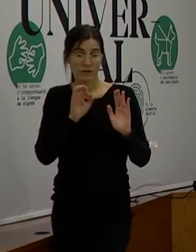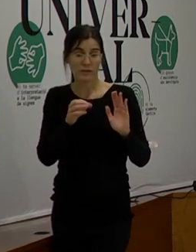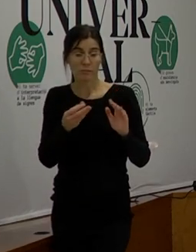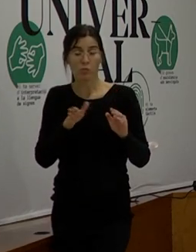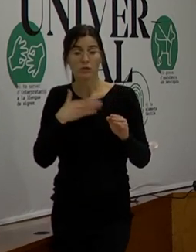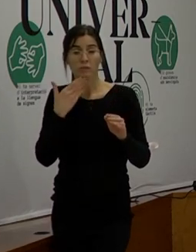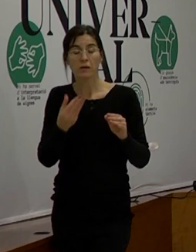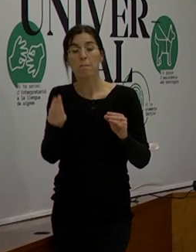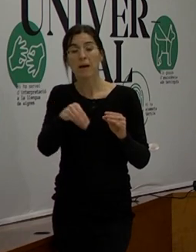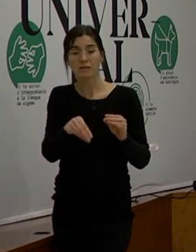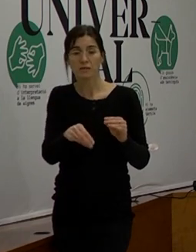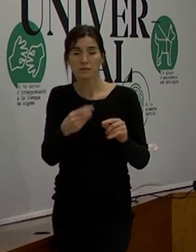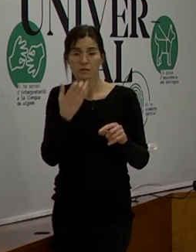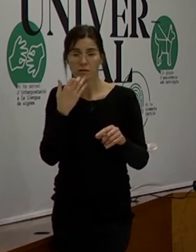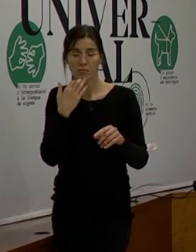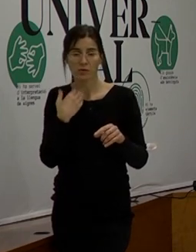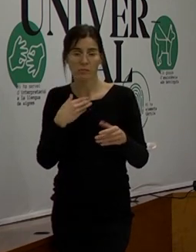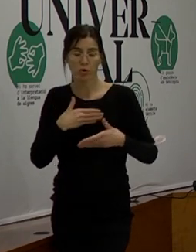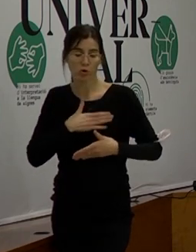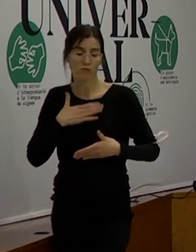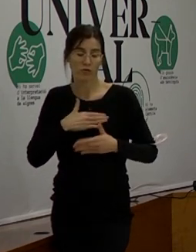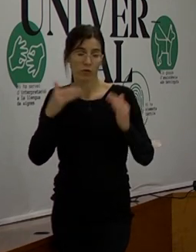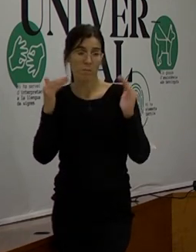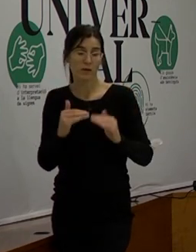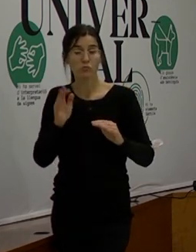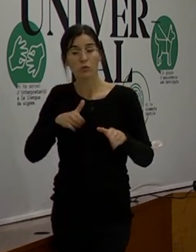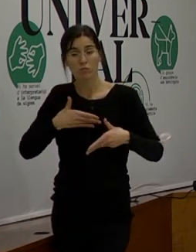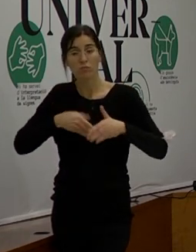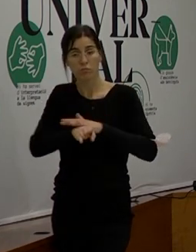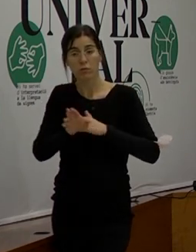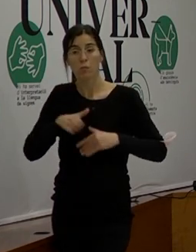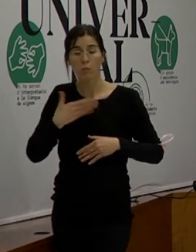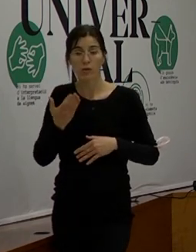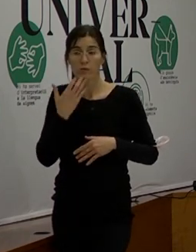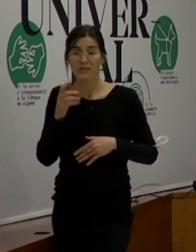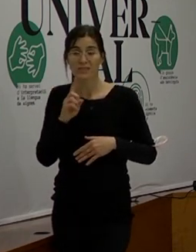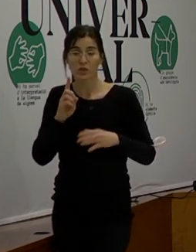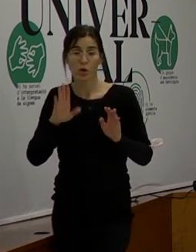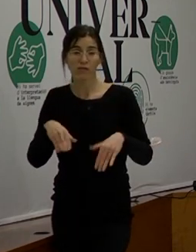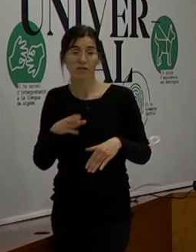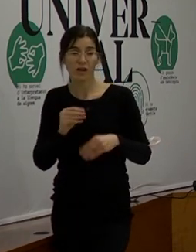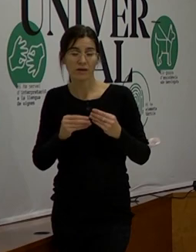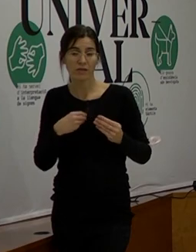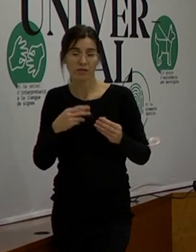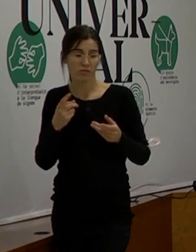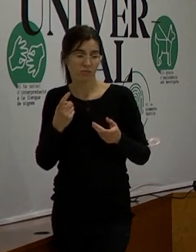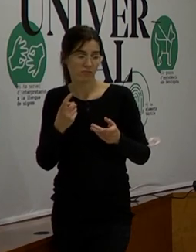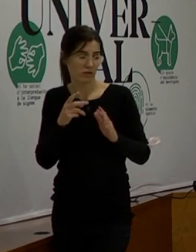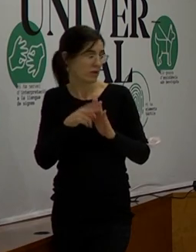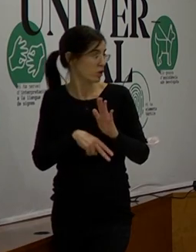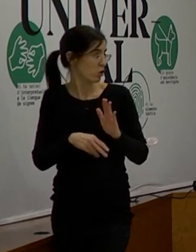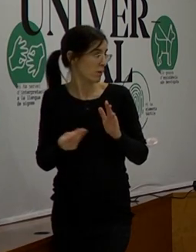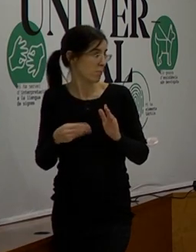més que potser no tinguin tanta confortabilitat però que pugui anar. Perquè si no, has de posar una ordre o fer